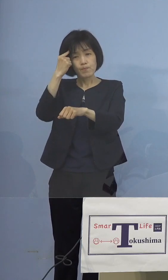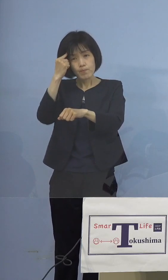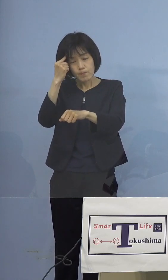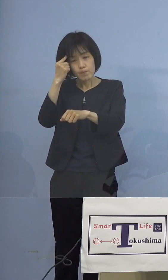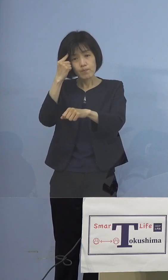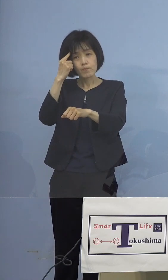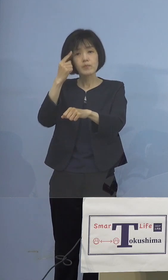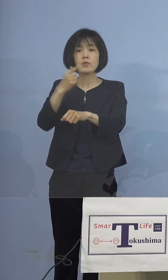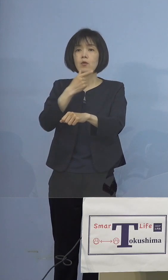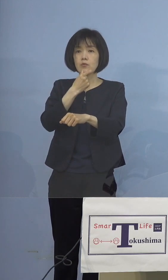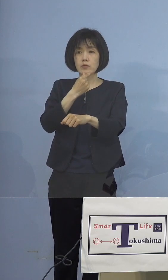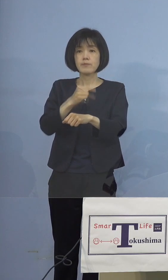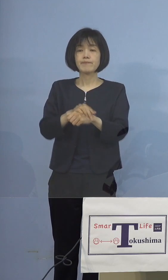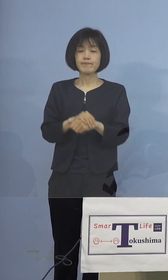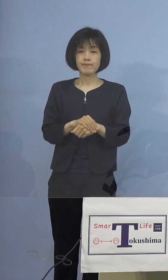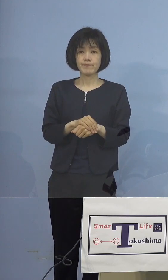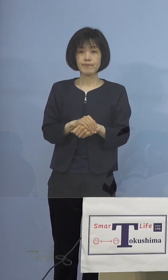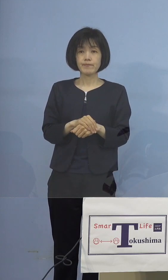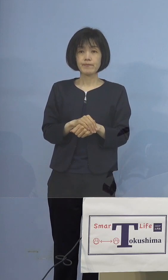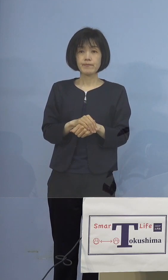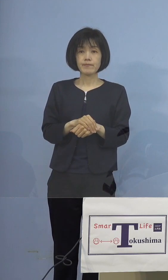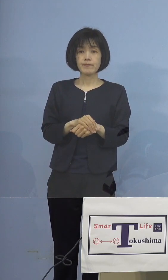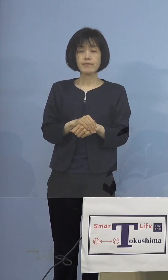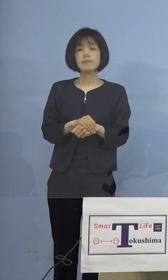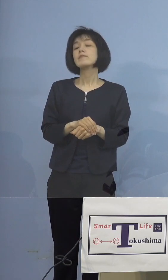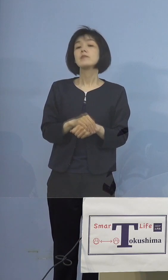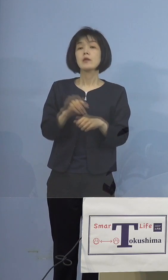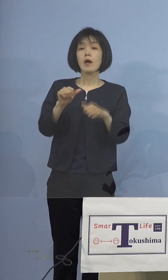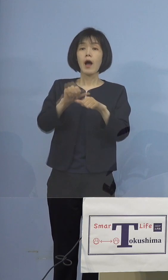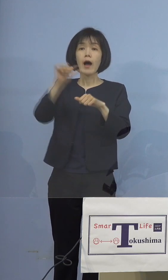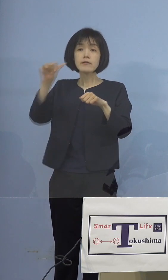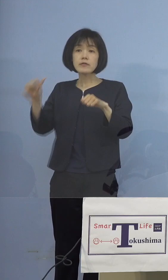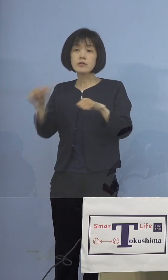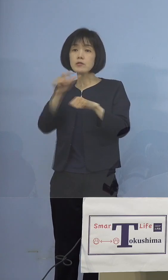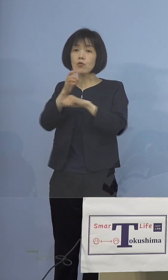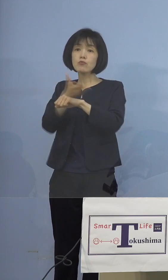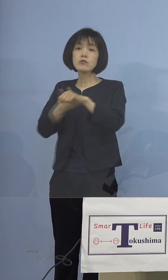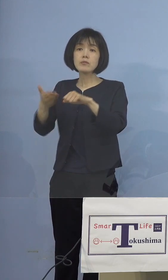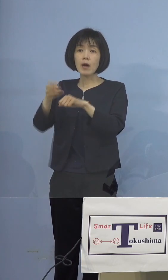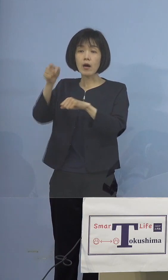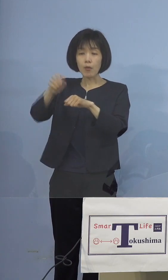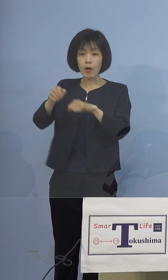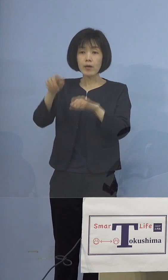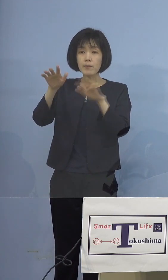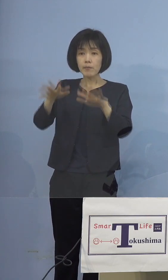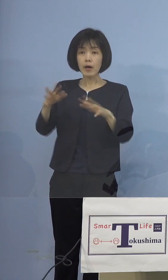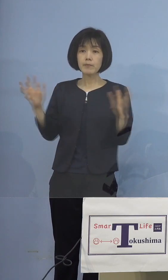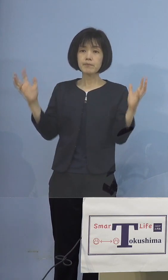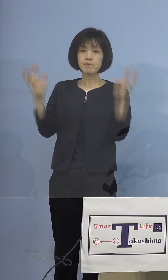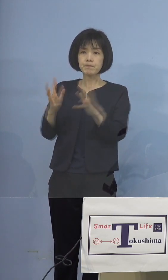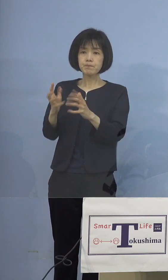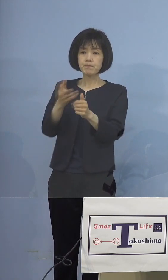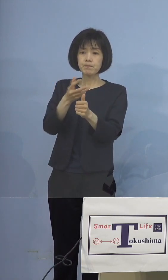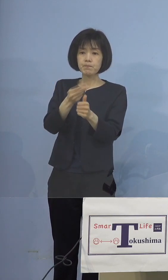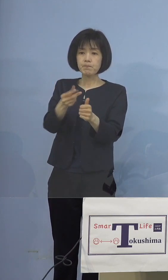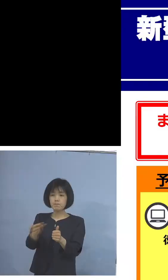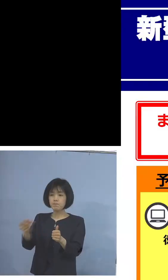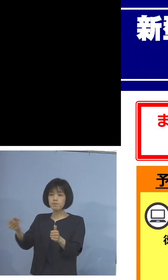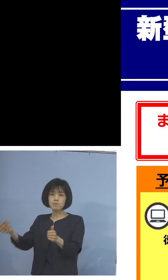います。さらに、アスティ徳島では大規模集団接種を実施しております。